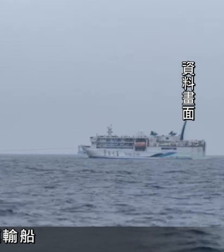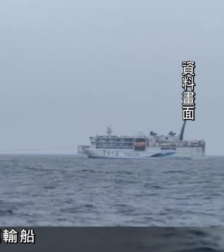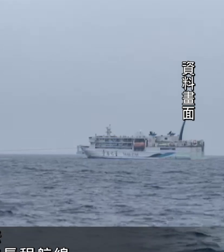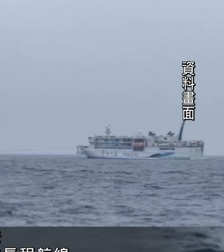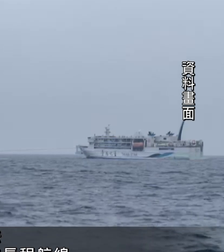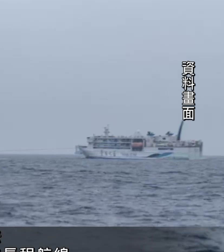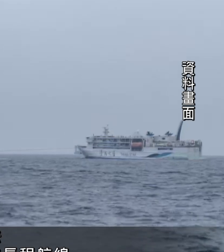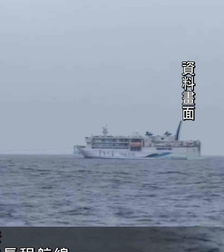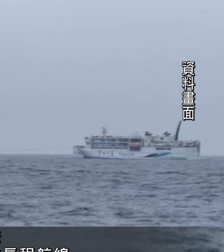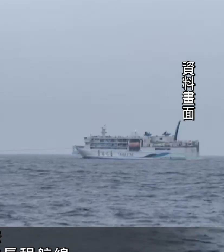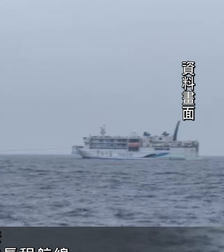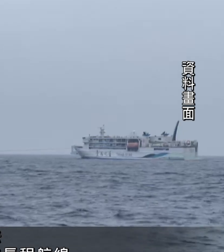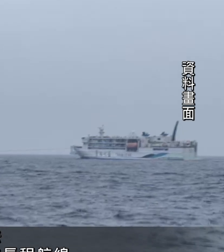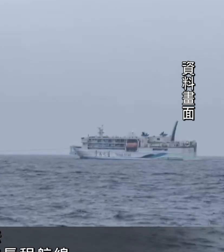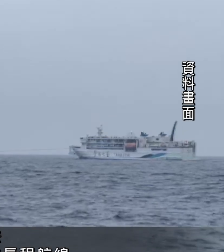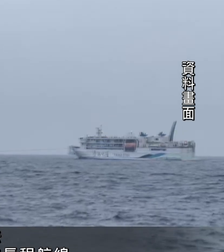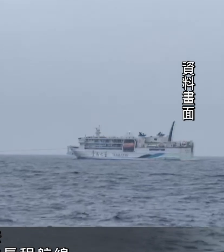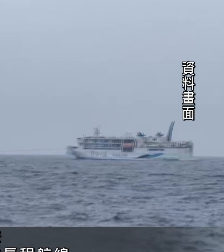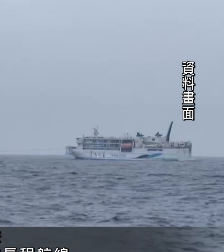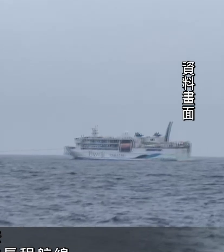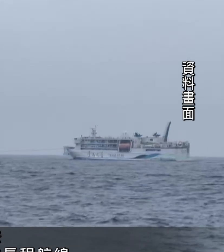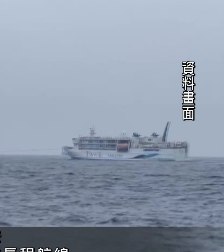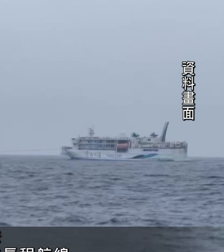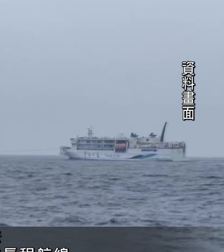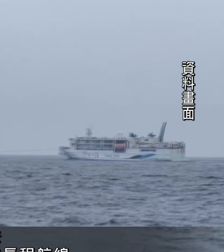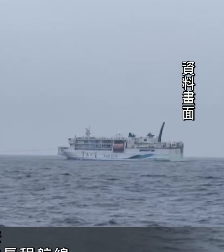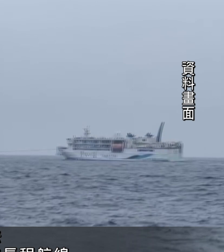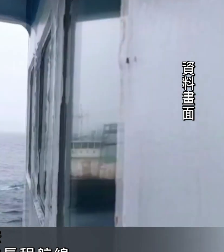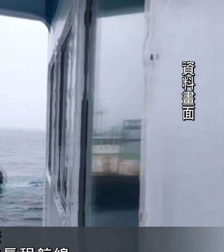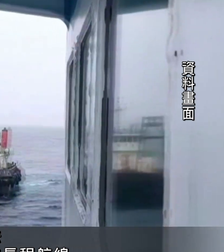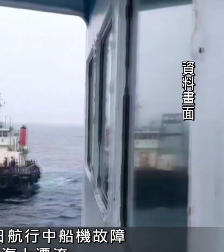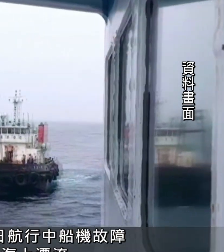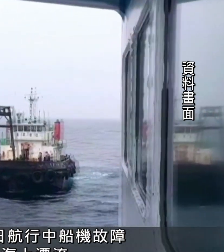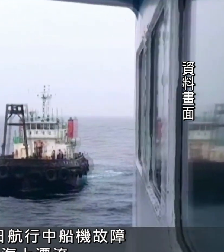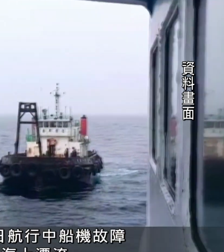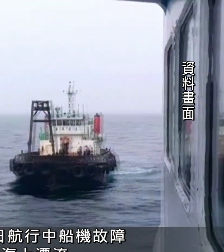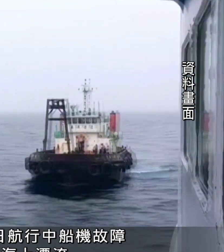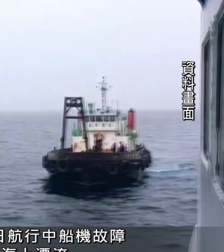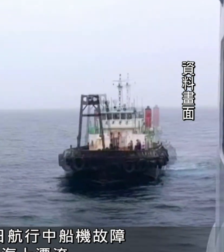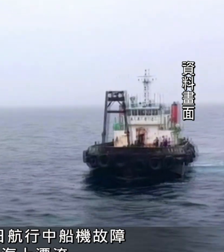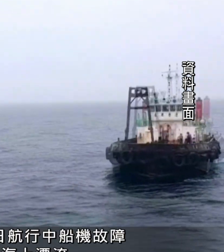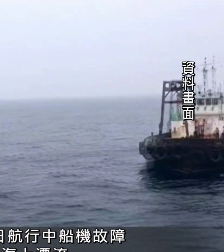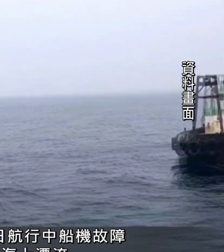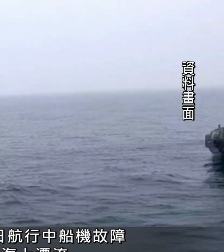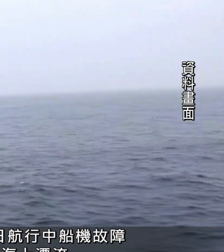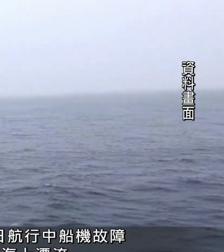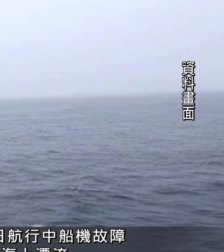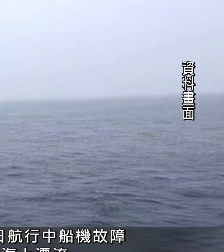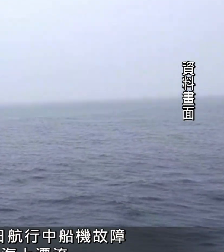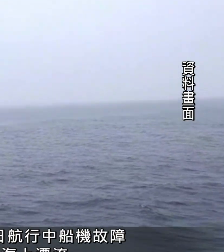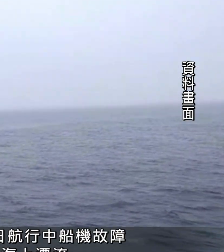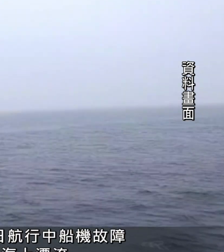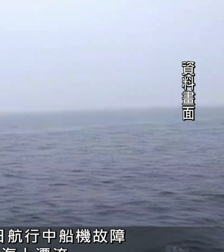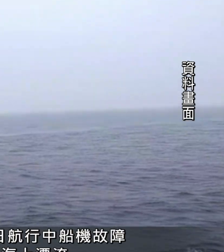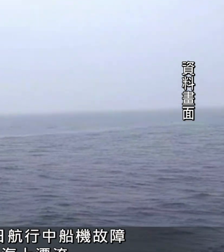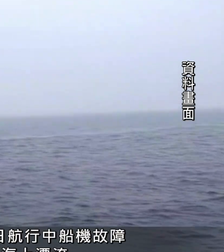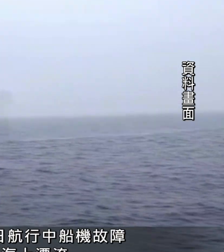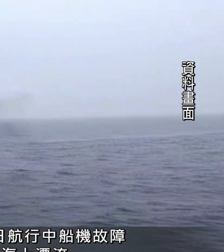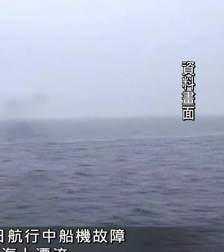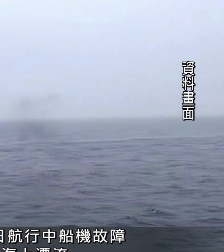之星却还无法恢复基隆到马祖的长程航线，主要是今年6月3号航行中船机故障，389名旅客